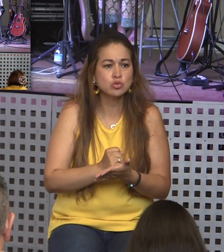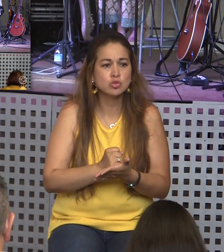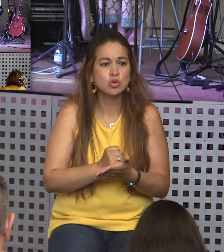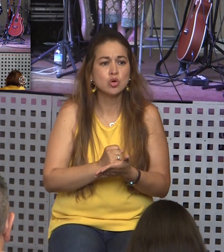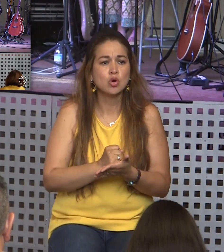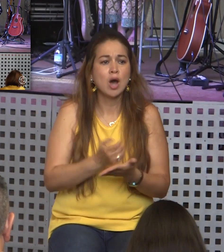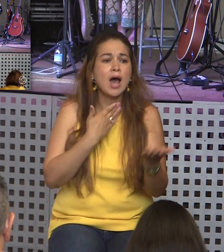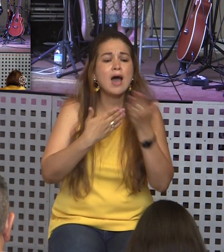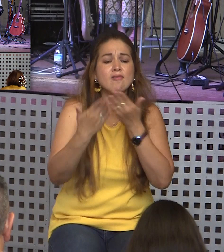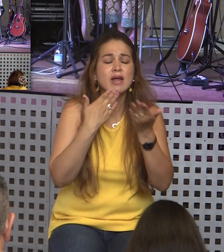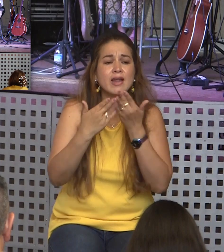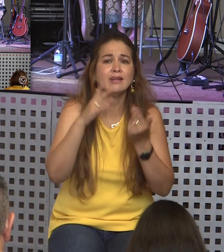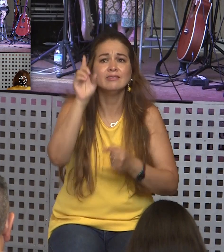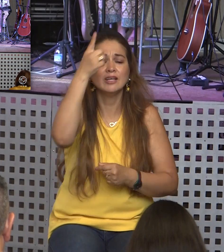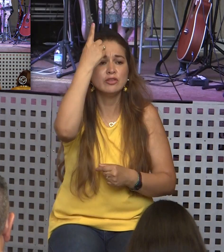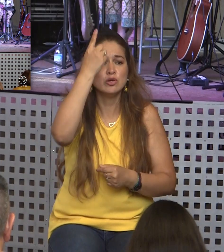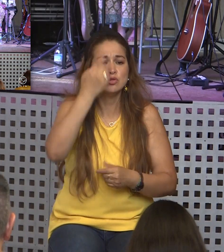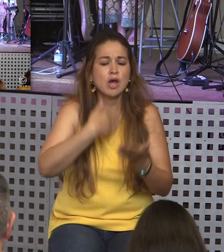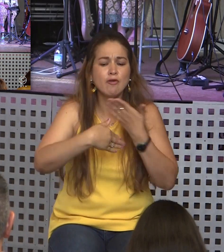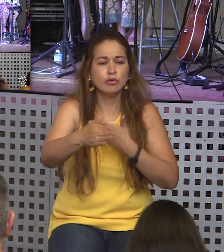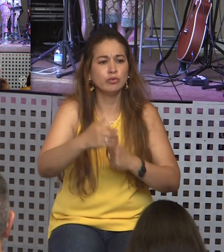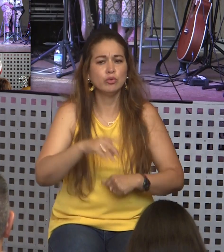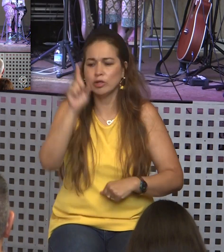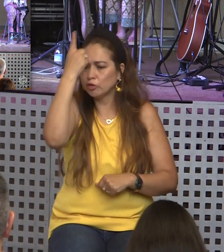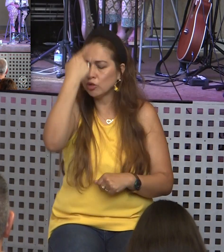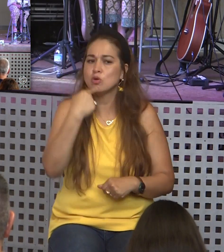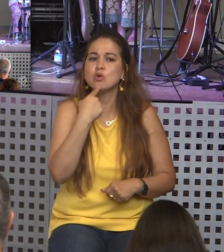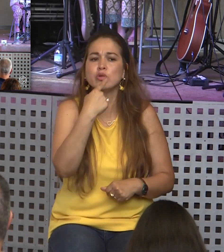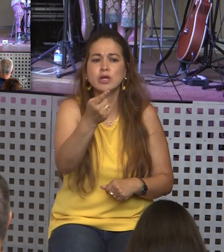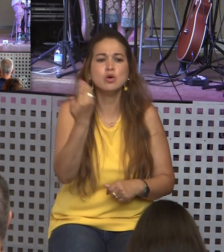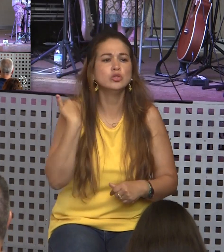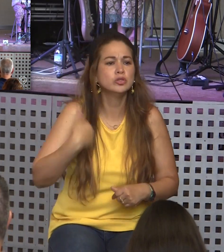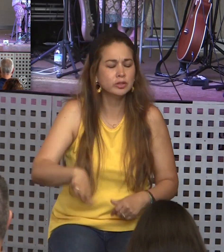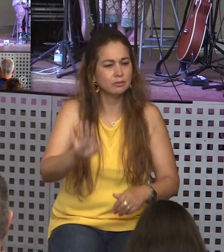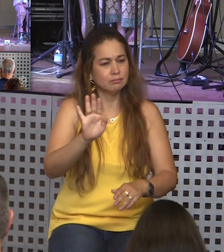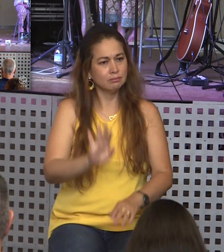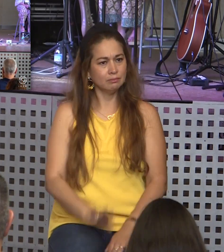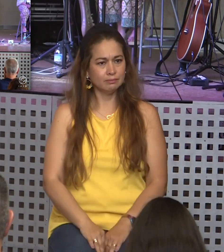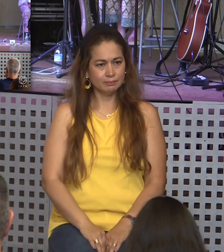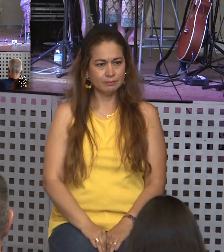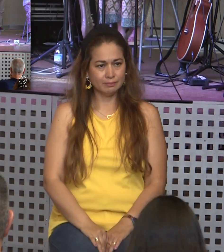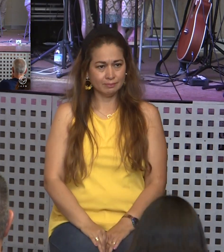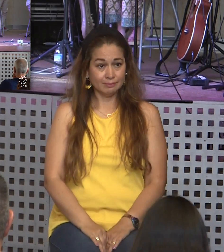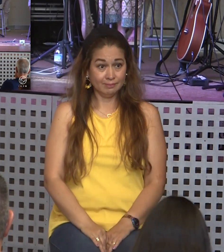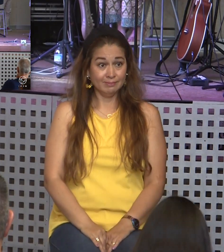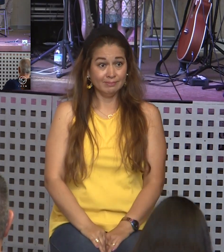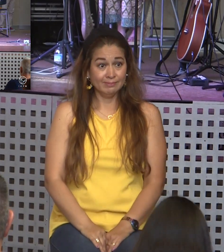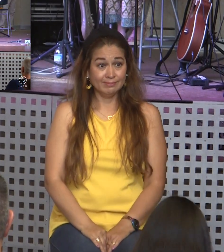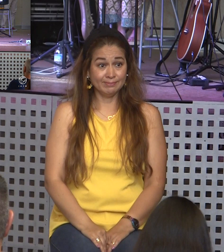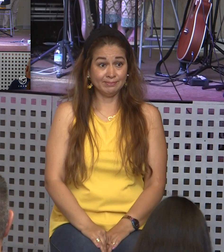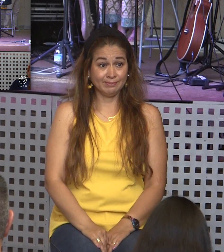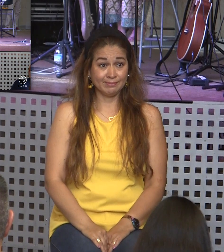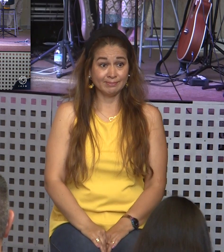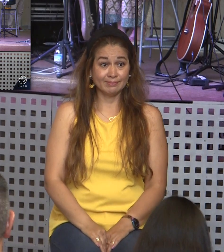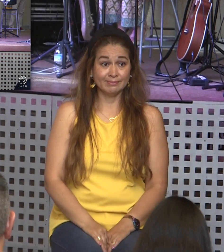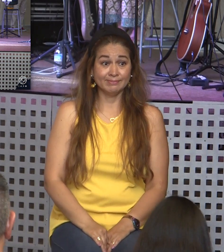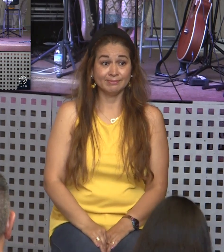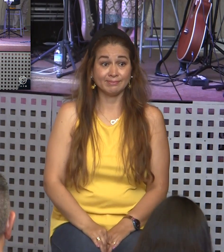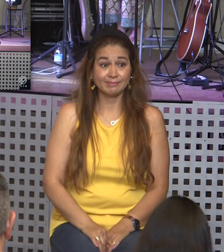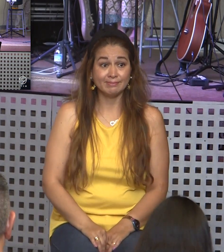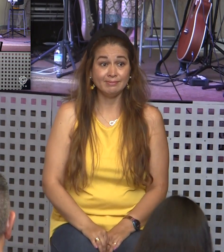Y para profetizar, ¿qué se necesita? Si ruge el león,